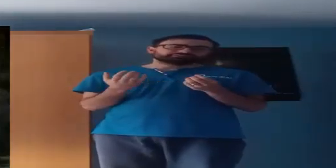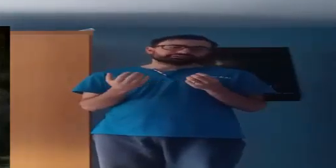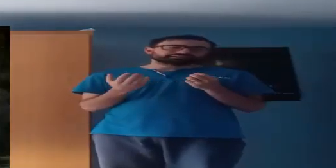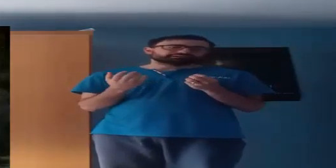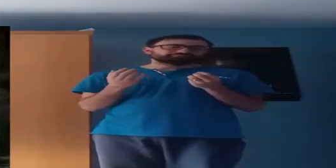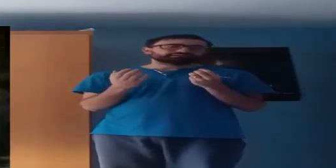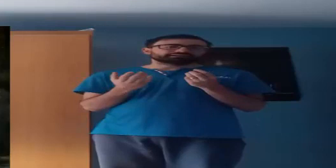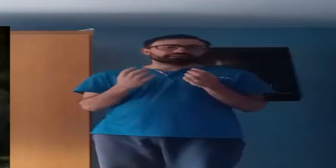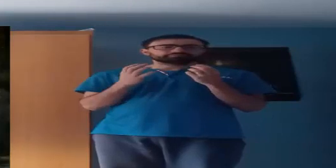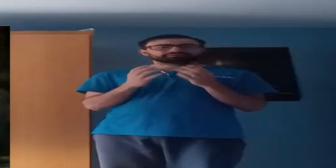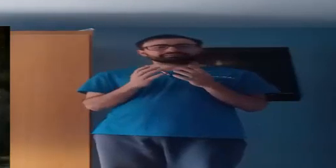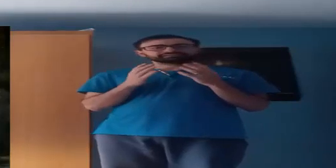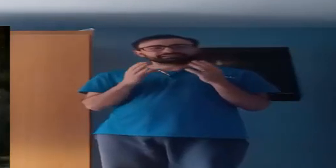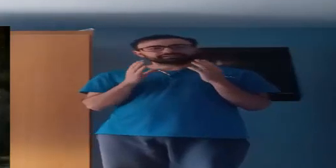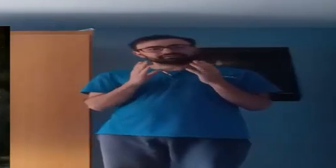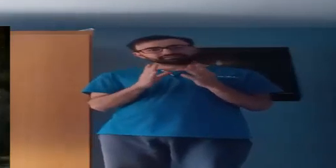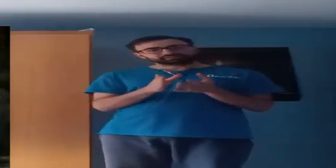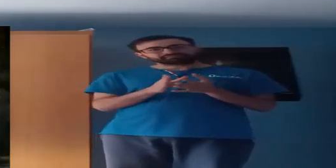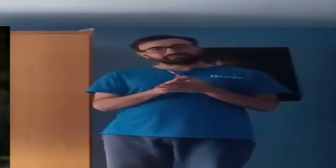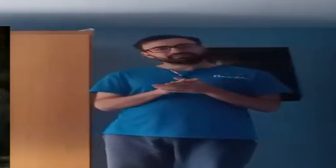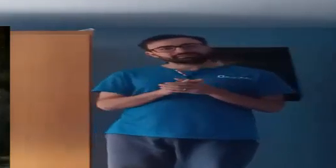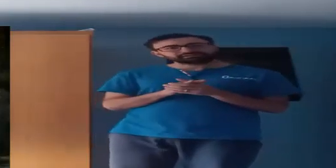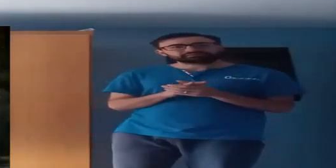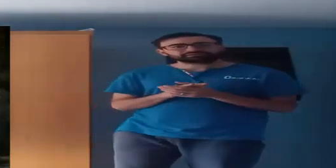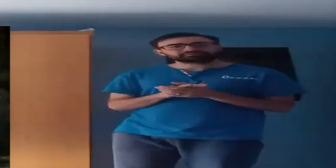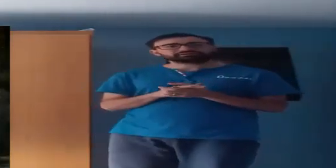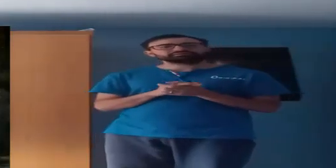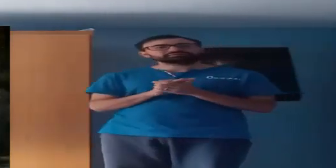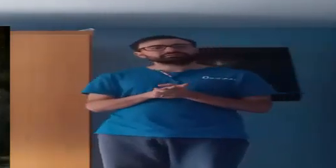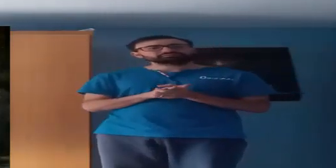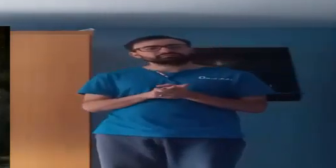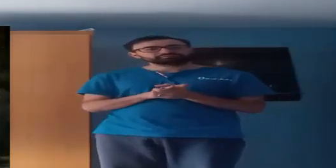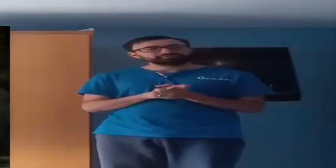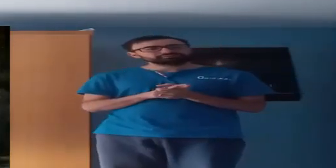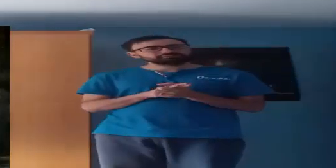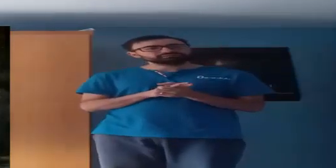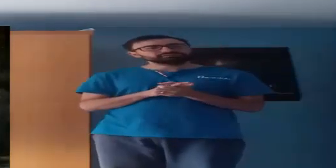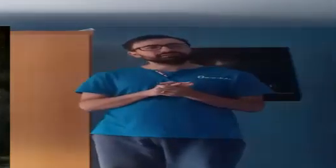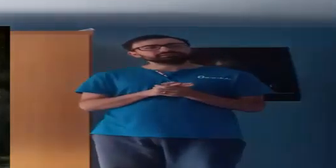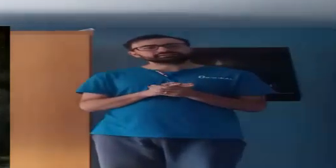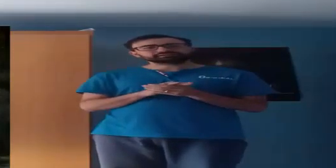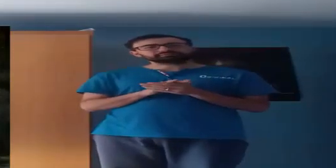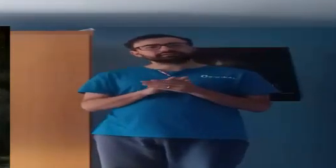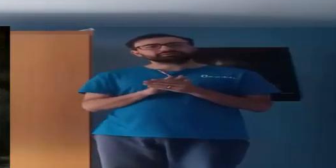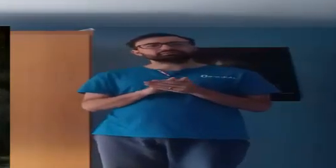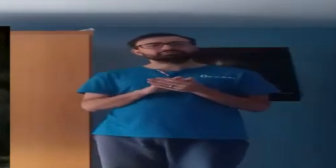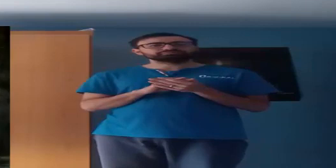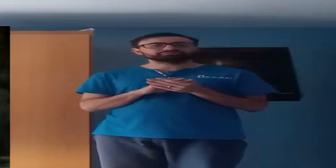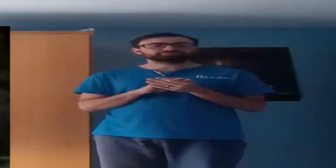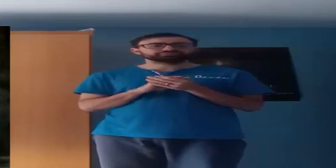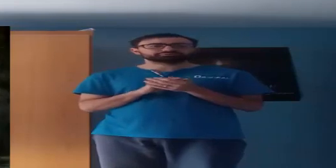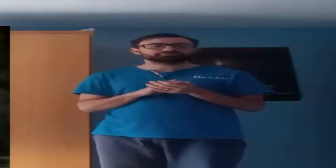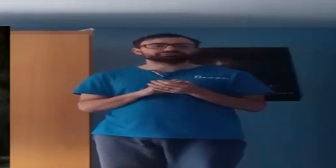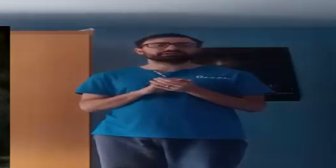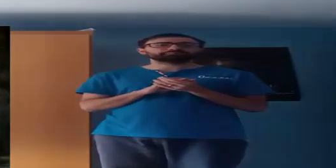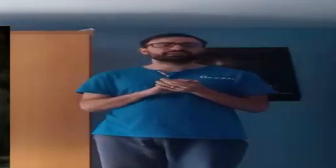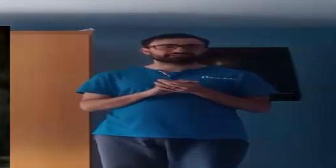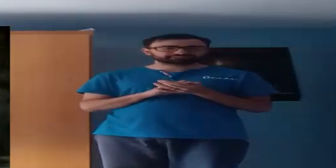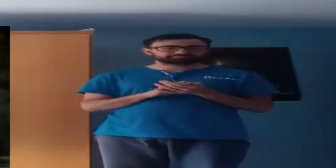Entonces se había enamorado de esas canciones que le había tocado ver Orfeo y que estaba también junto a su esposa